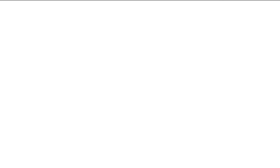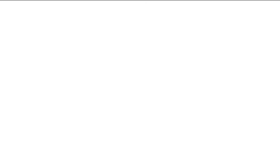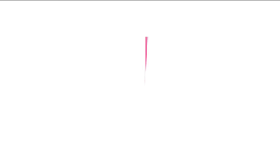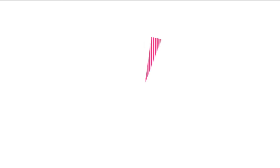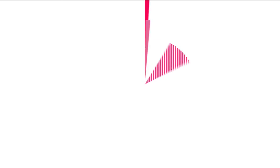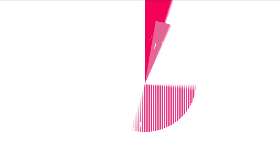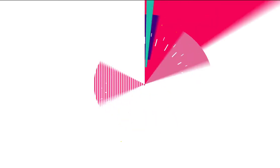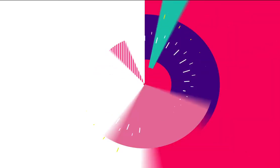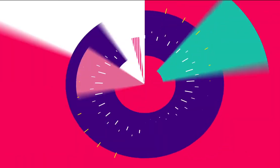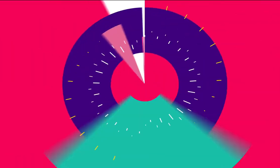Hai